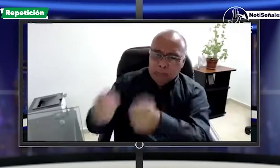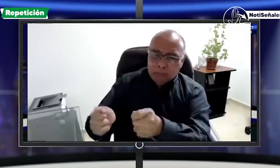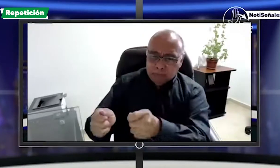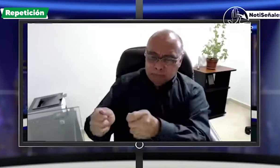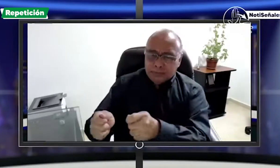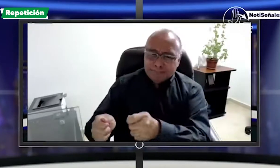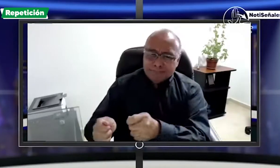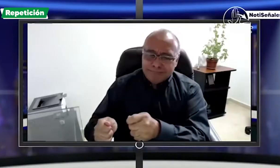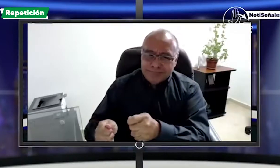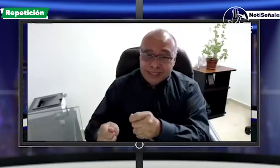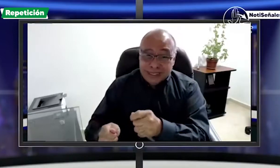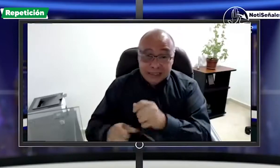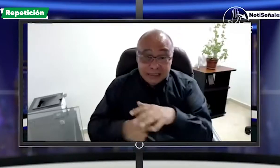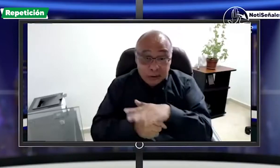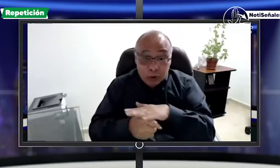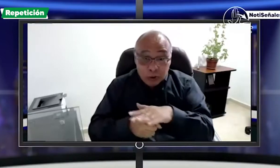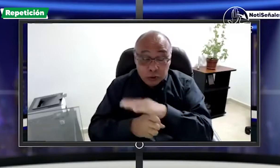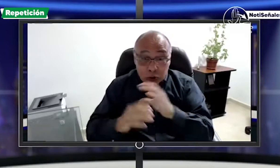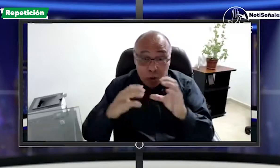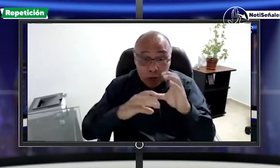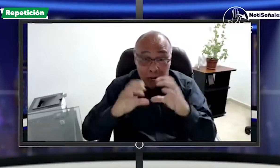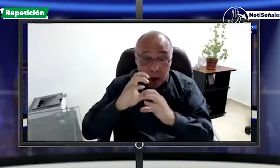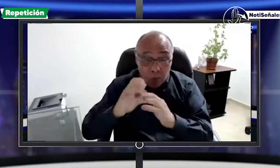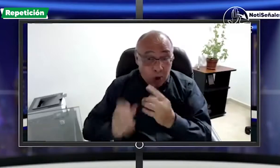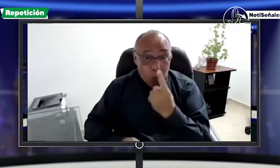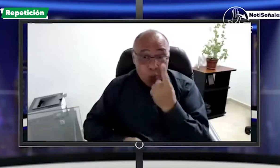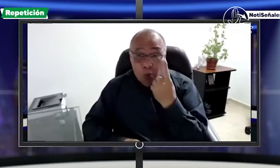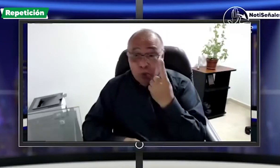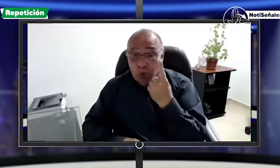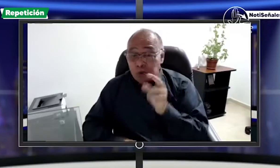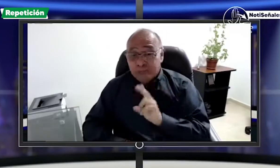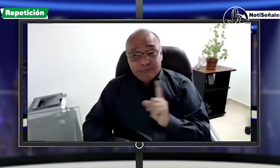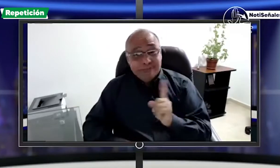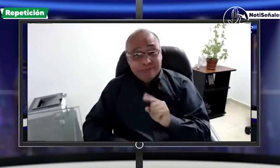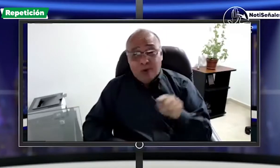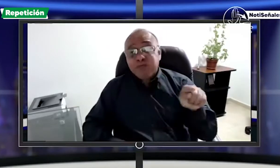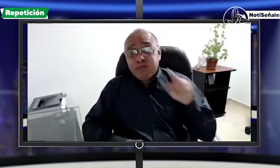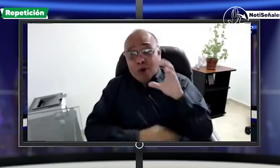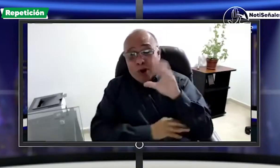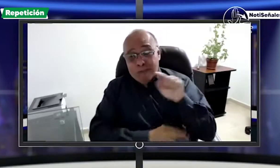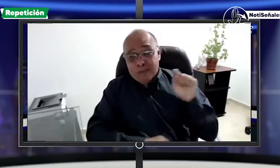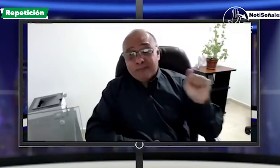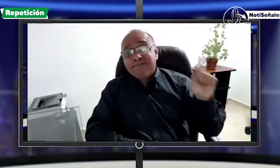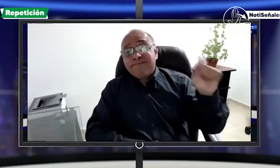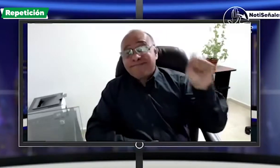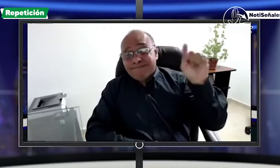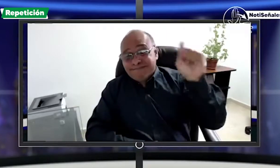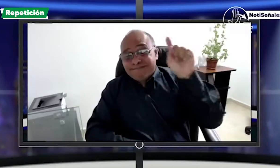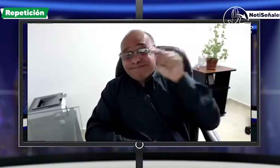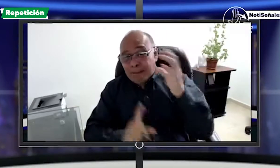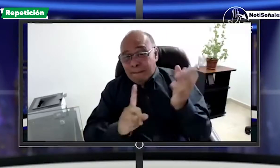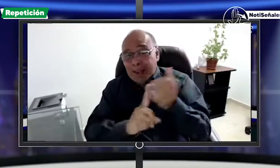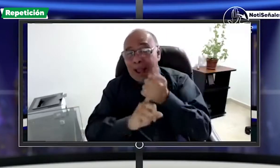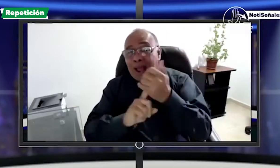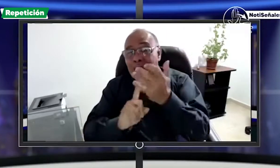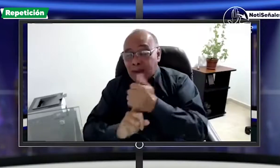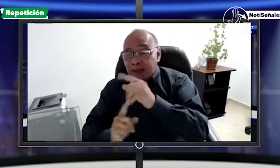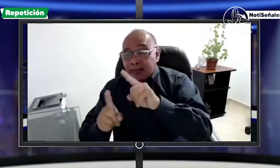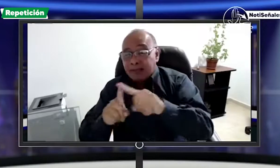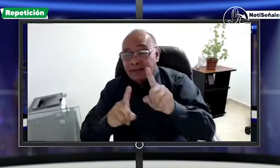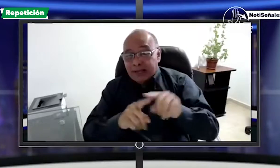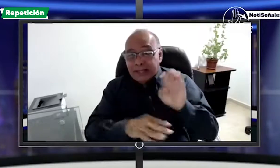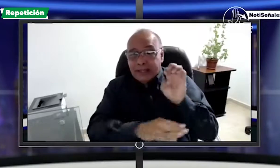También ¿Cuáles son las funciones Que se le están asignando A los intérpretes? Porque es una situación Que no solamente Sucede